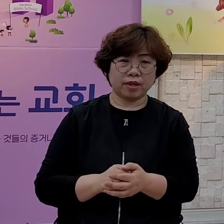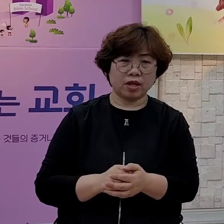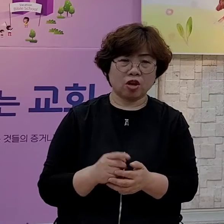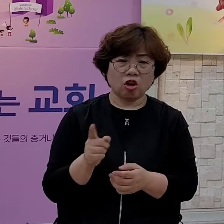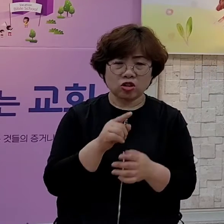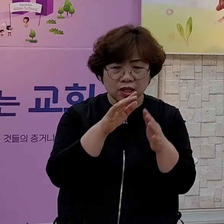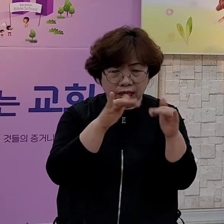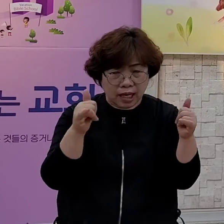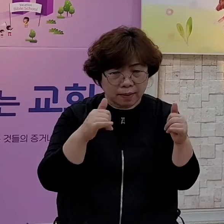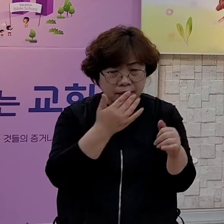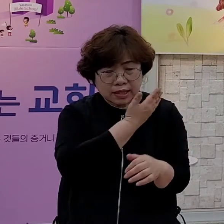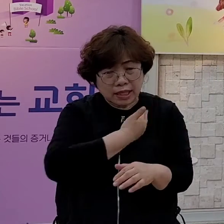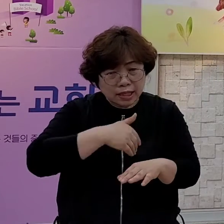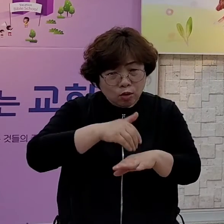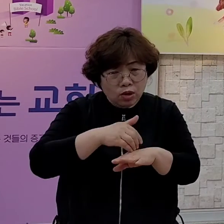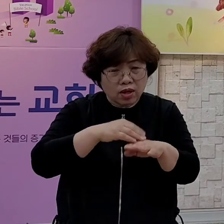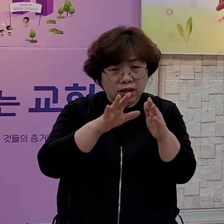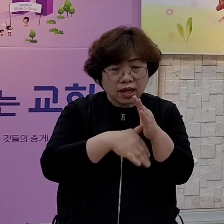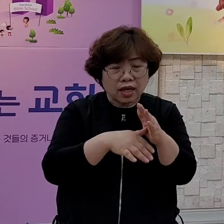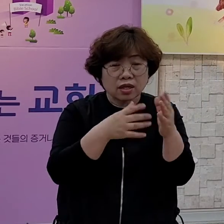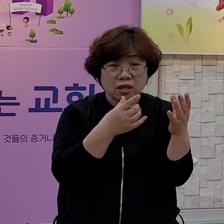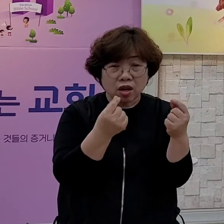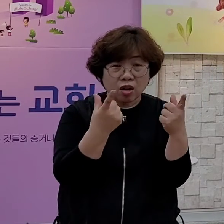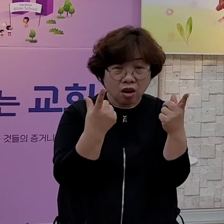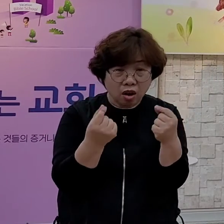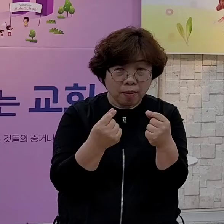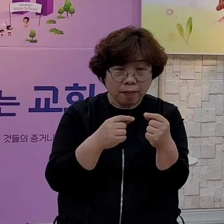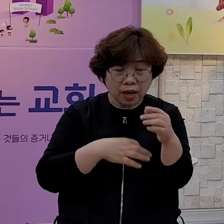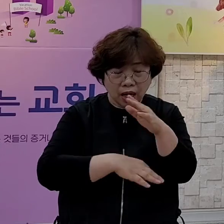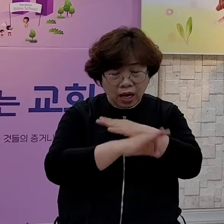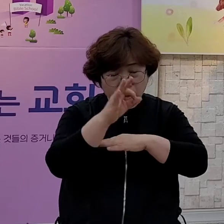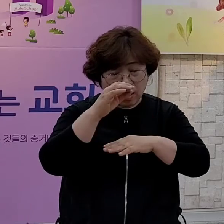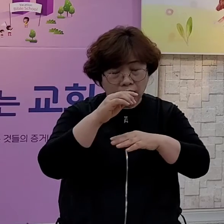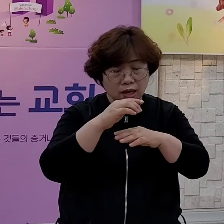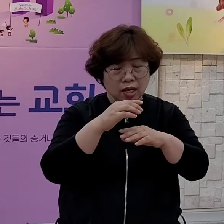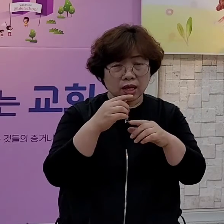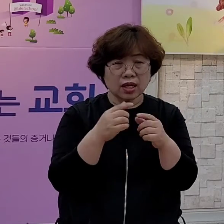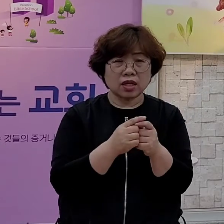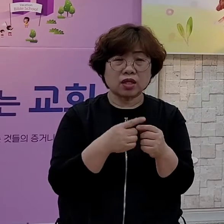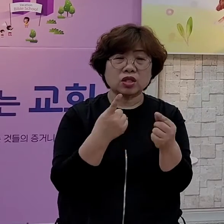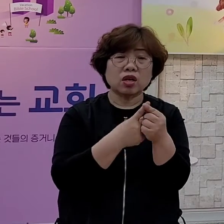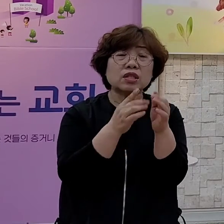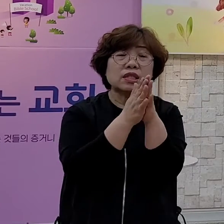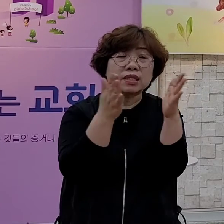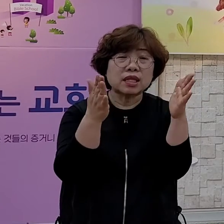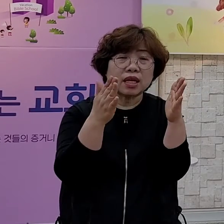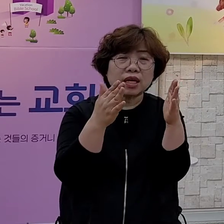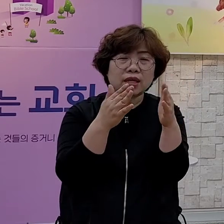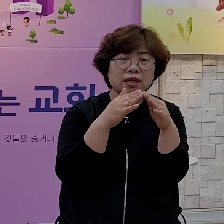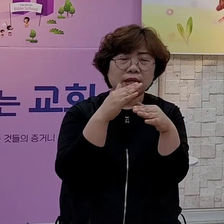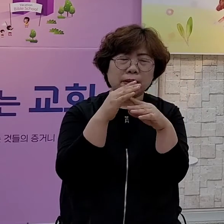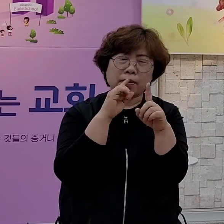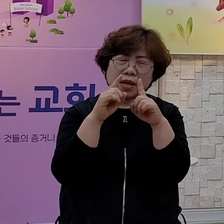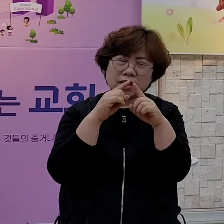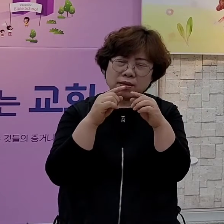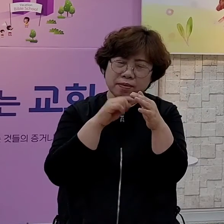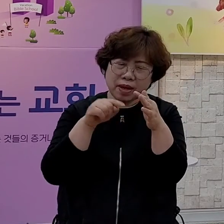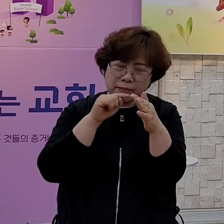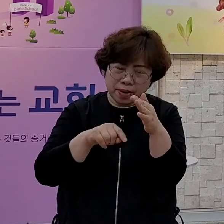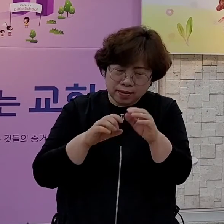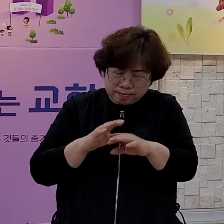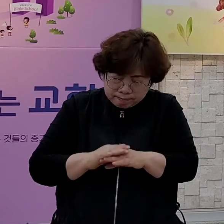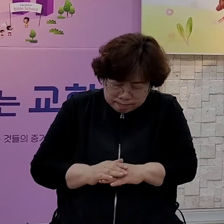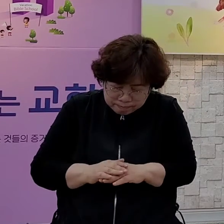때처럼 하루의 첫 시간을 하나님 앞에 기도와 말씀으로 시작하는 분이 있는가 하면 어떤 분들은 그런 거 다 까먹고 막